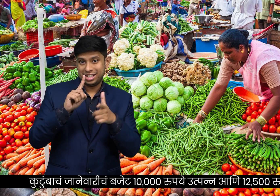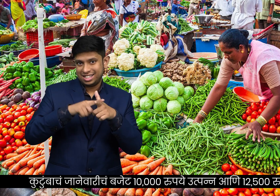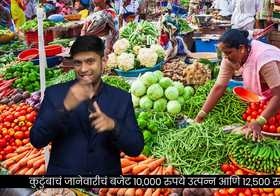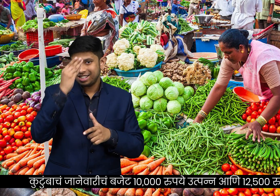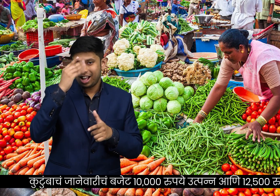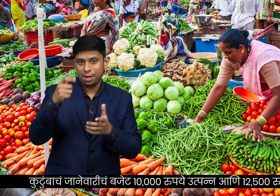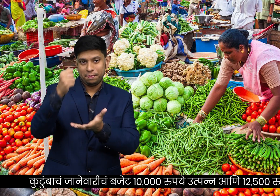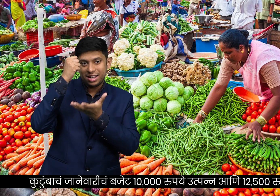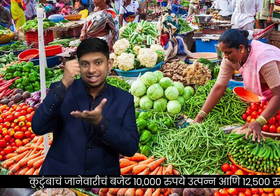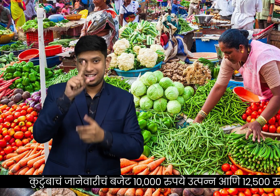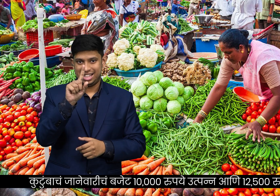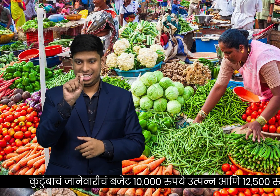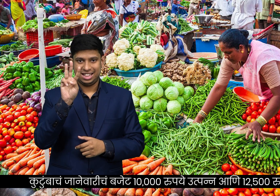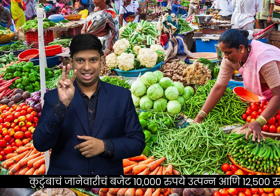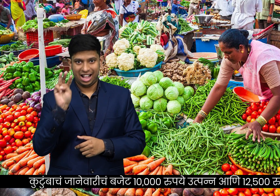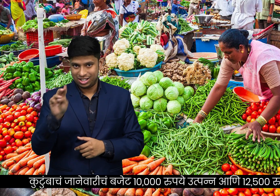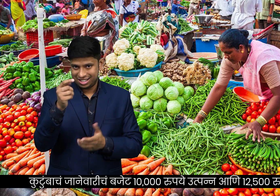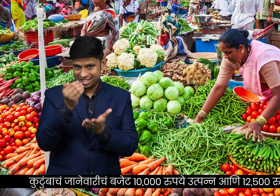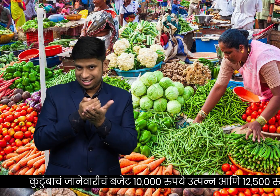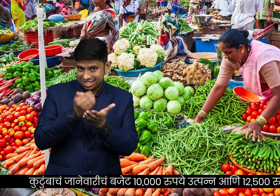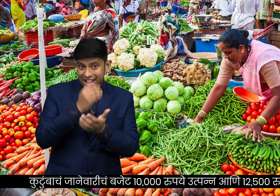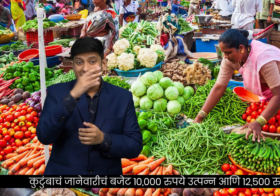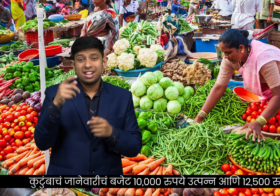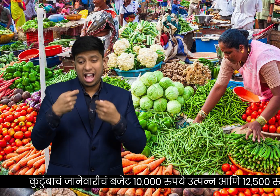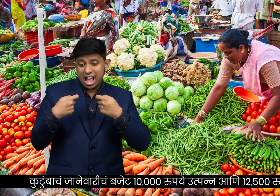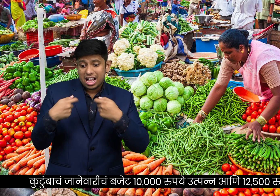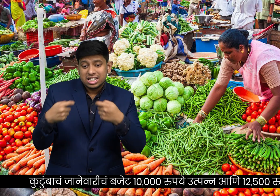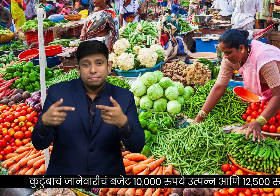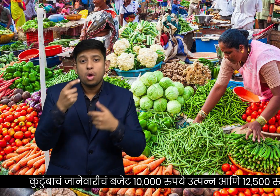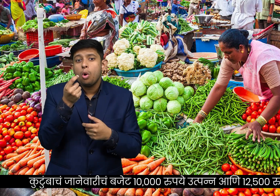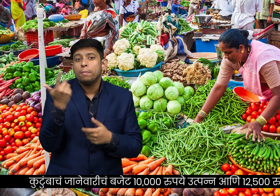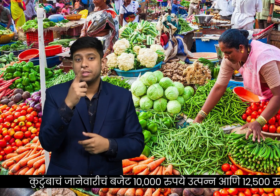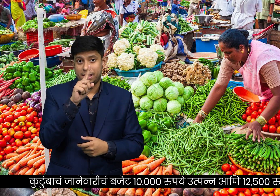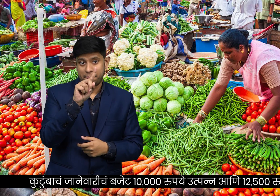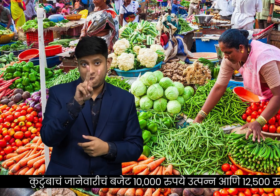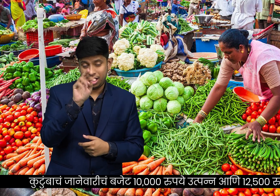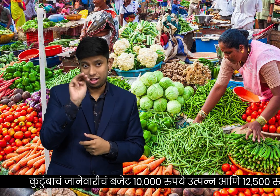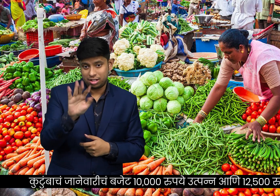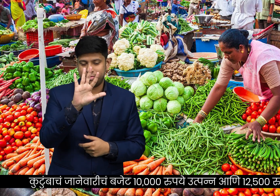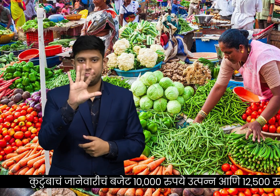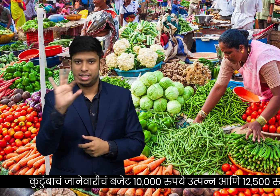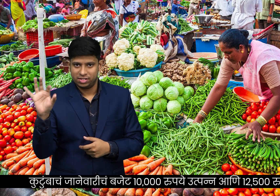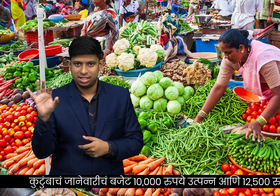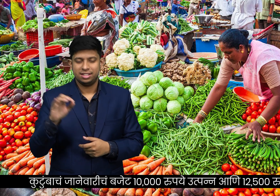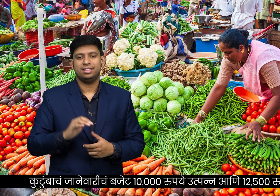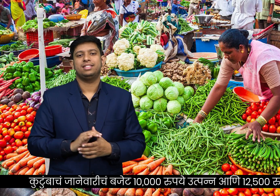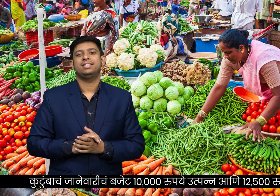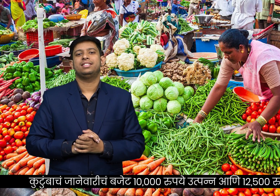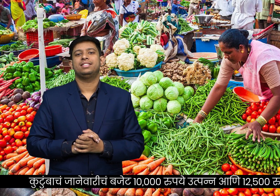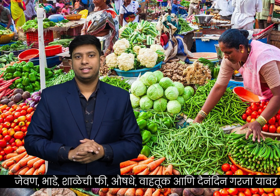कुटुंबाचे जानेवारीचे बजेट 10,000 रुपये, उत्पन्न 12,500 रुपये, खर्च आहे